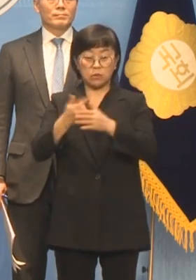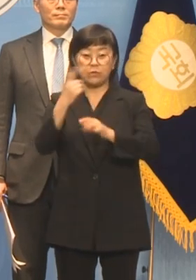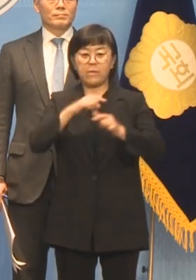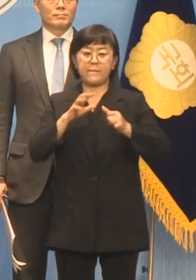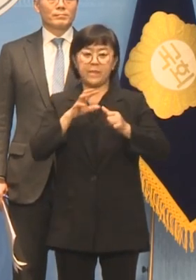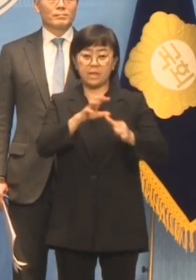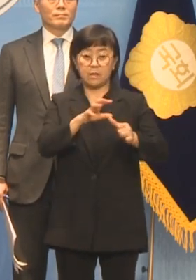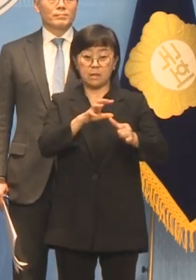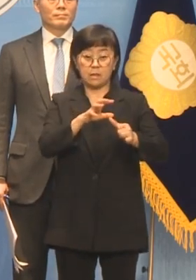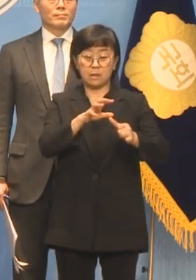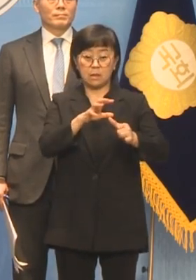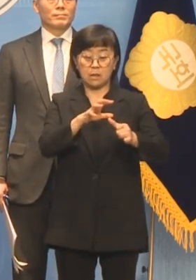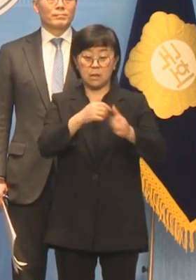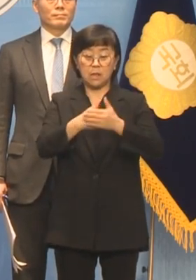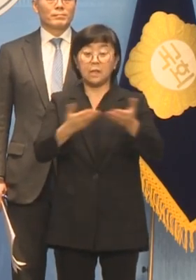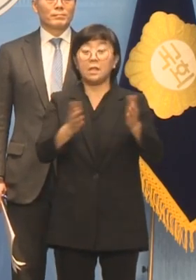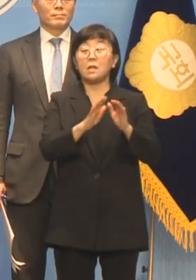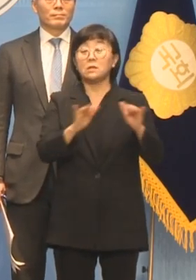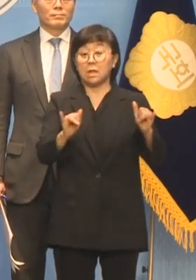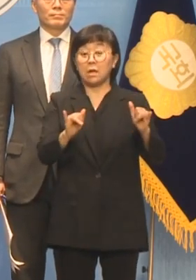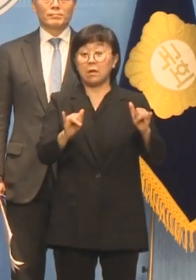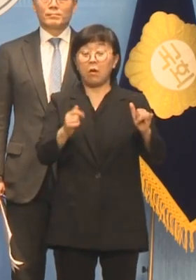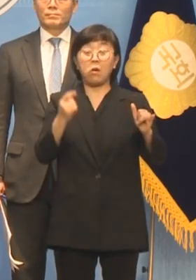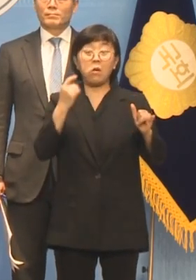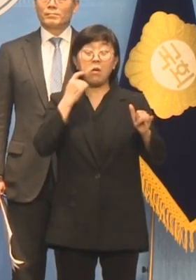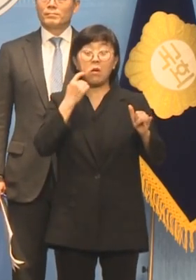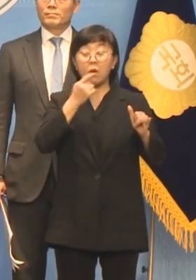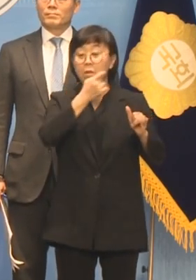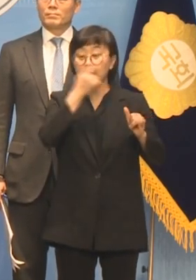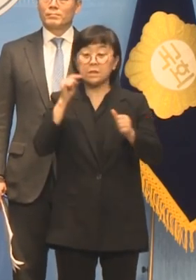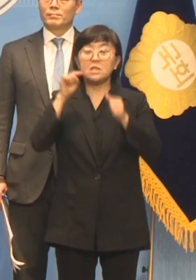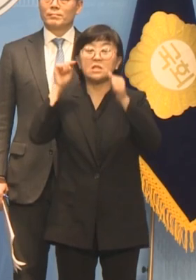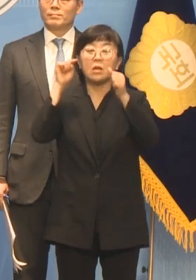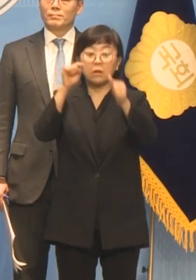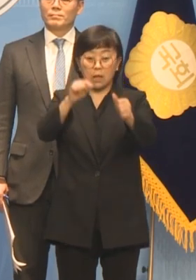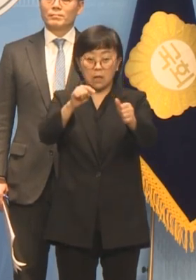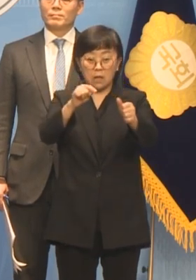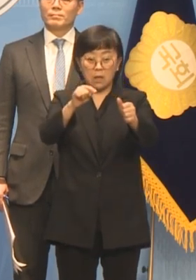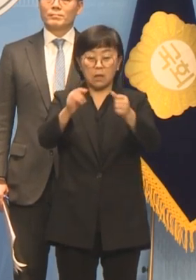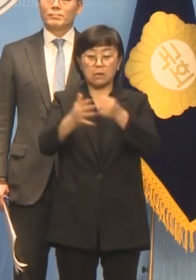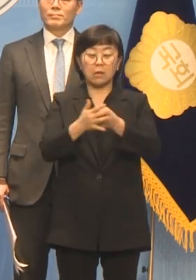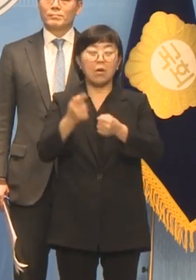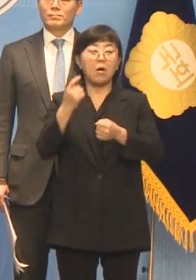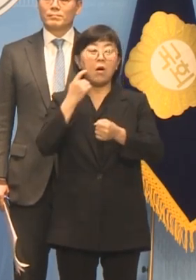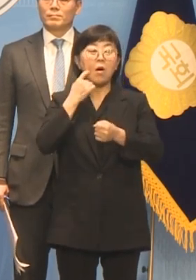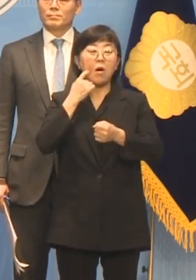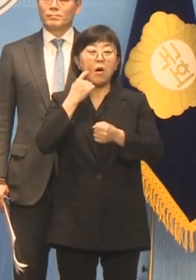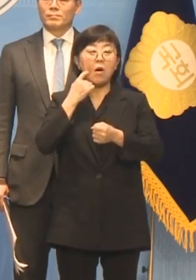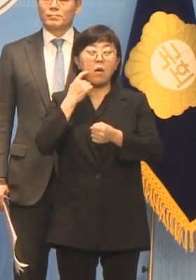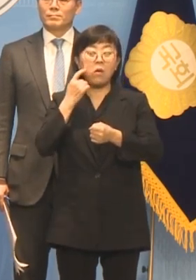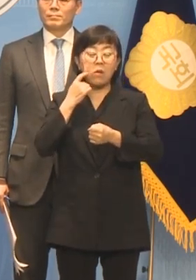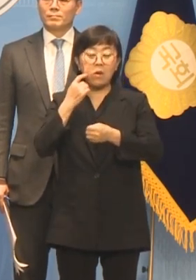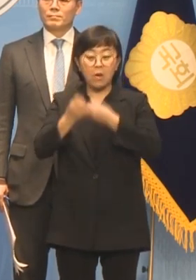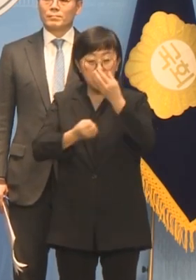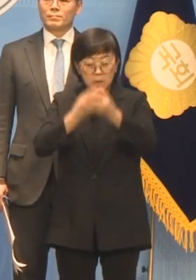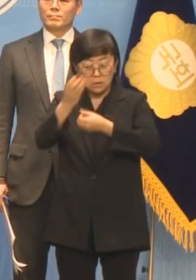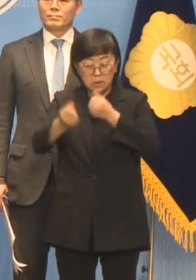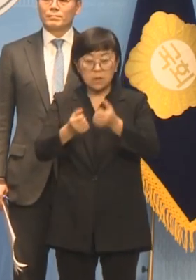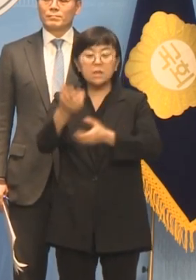압박해서 그 실무자들이 위증을 교사했다라는 식으로 허위의 진술을 받아낸 것으로